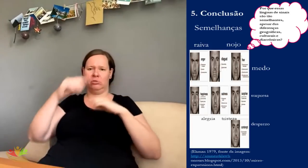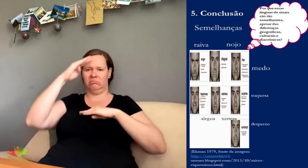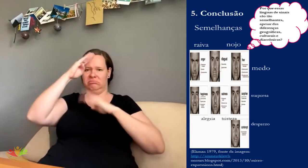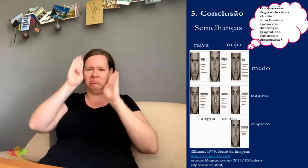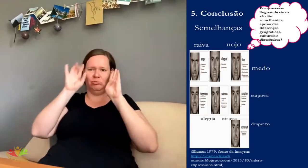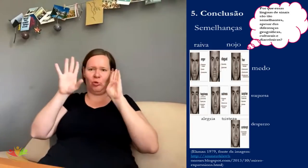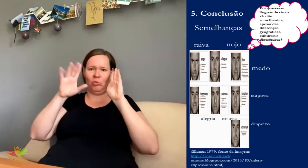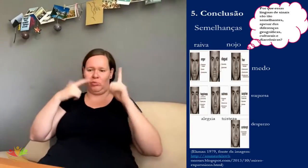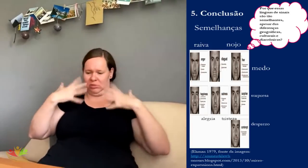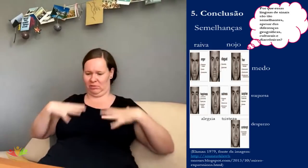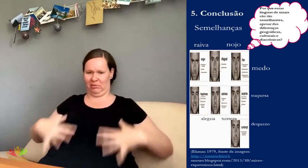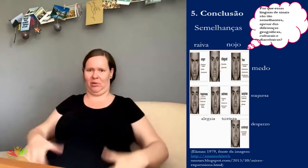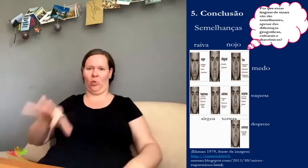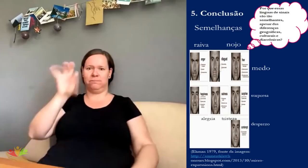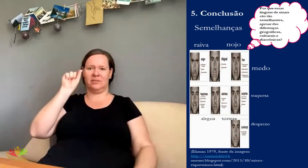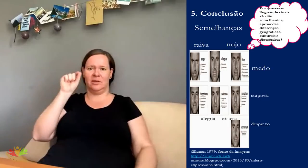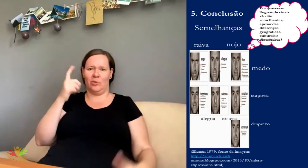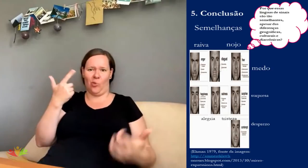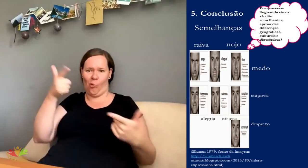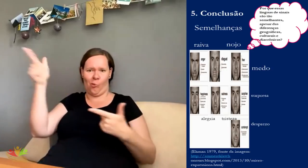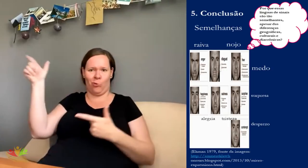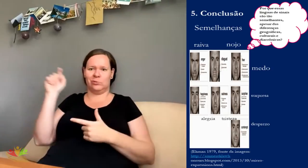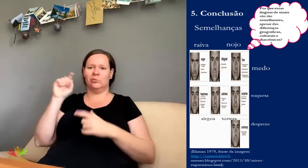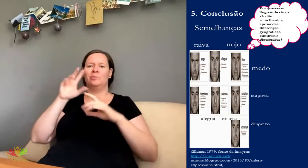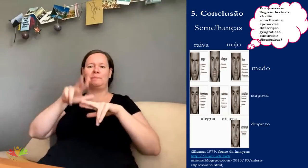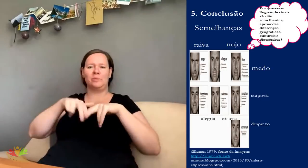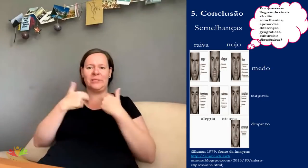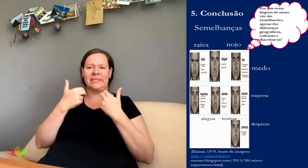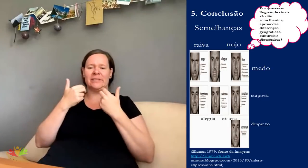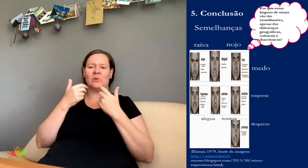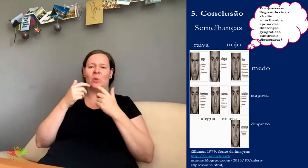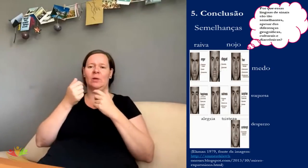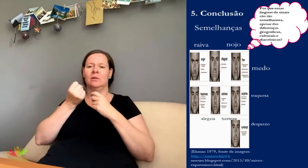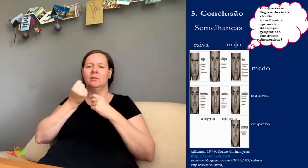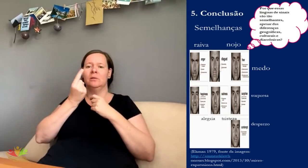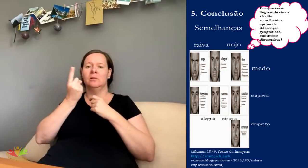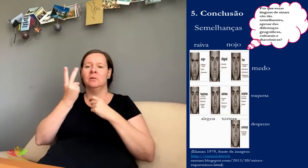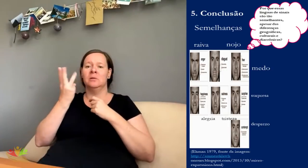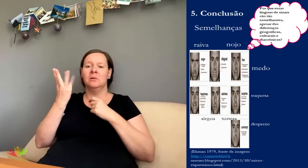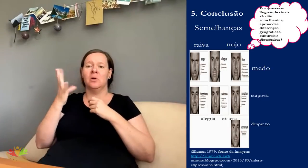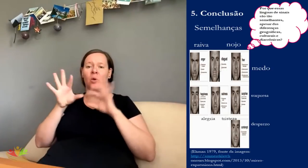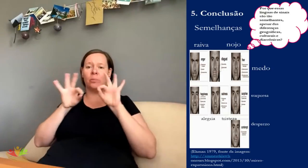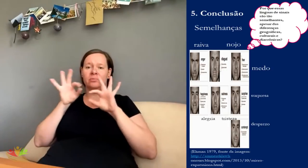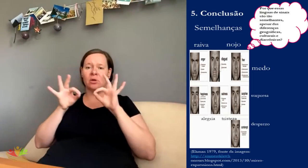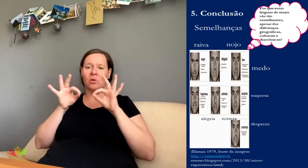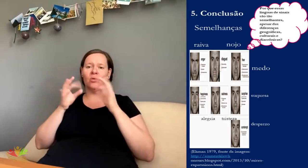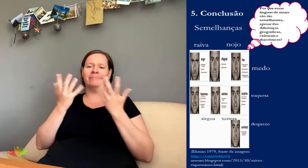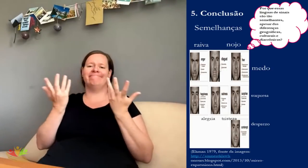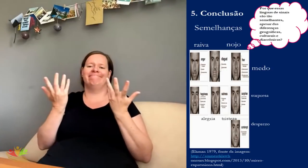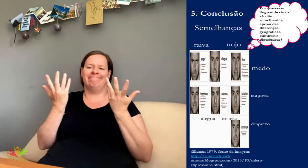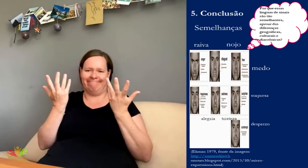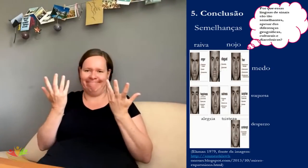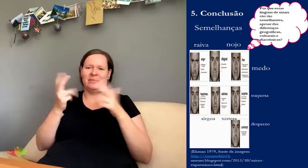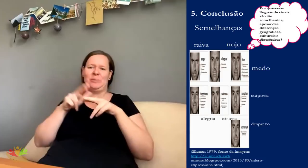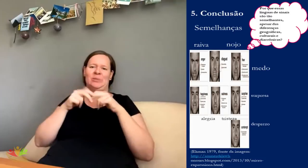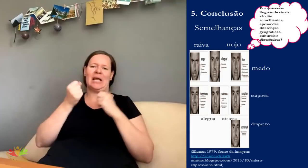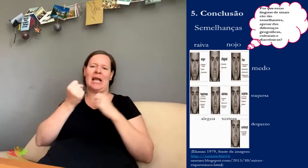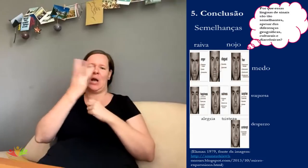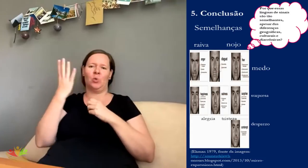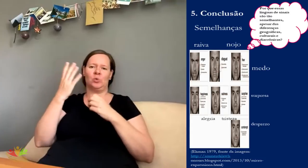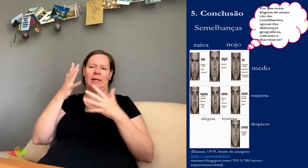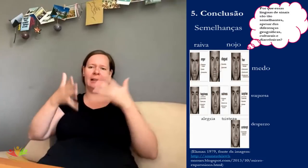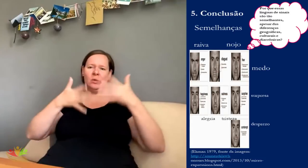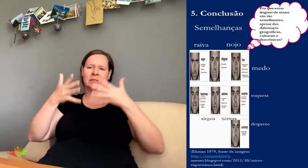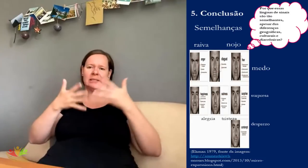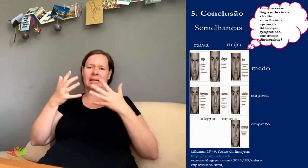limites em relação ao que o seu corpo pode mostrar e também a segmentação do seu corpo em relação à